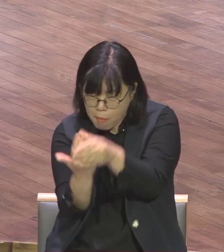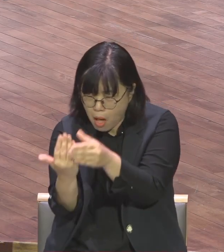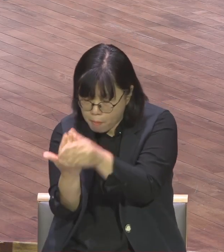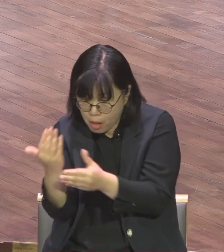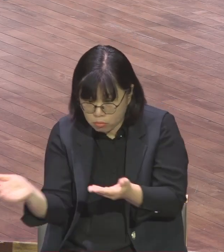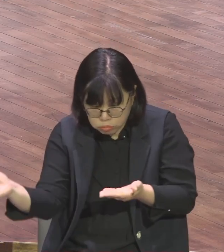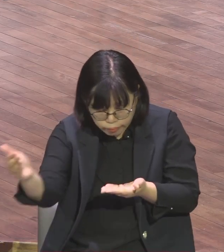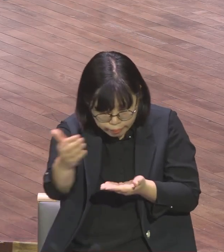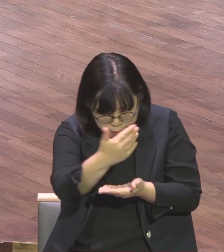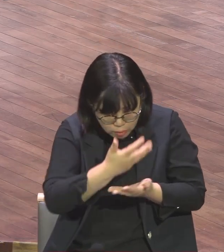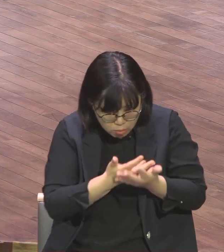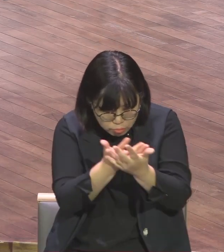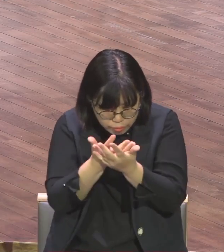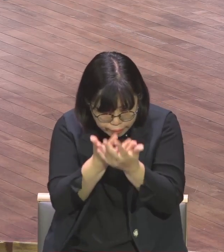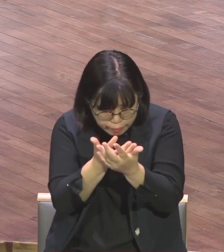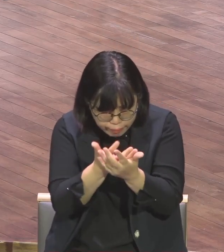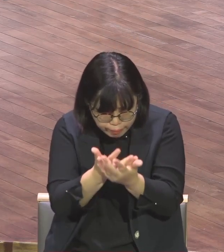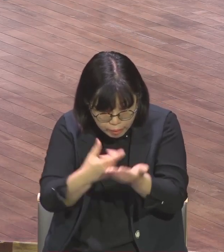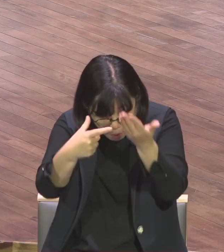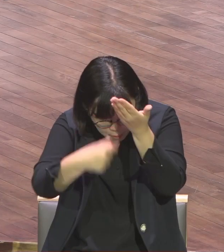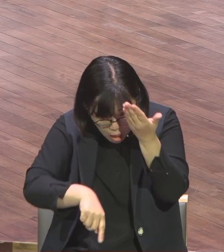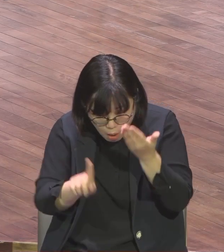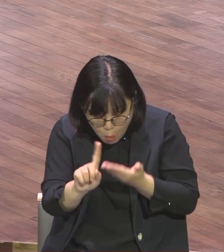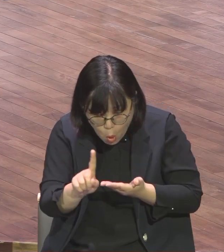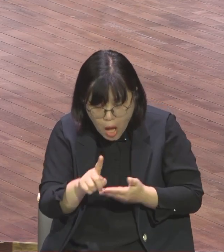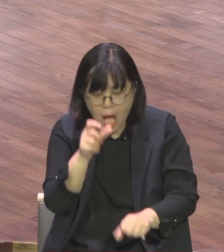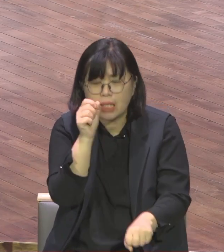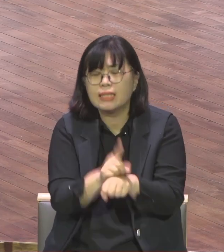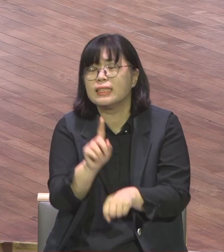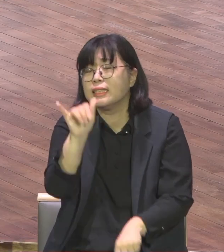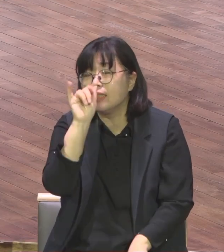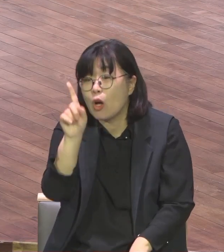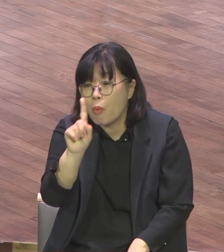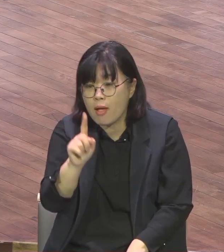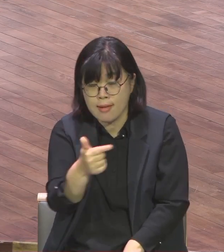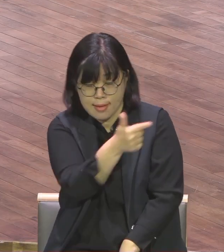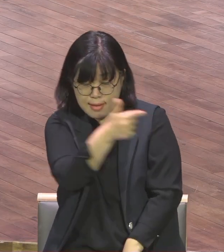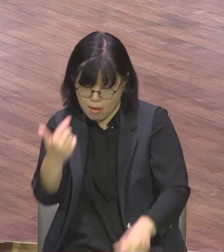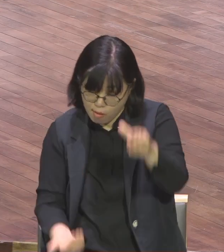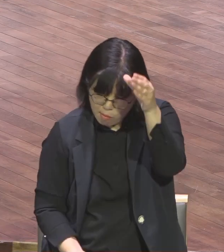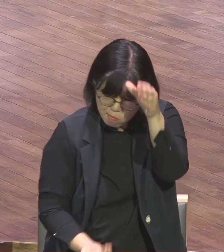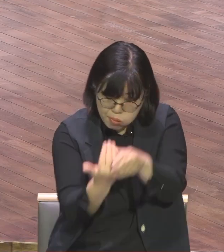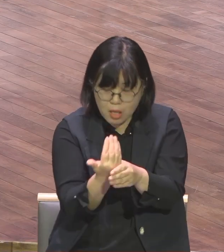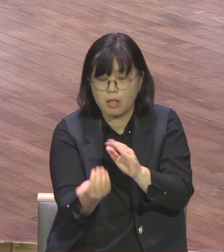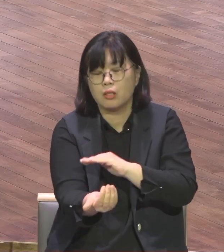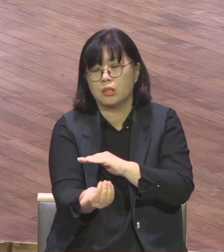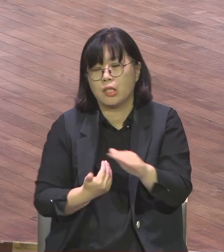수많은 경미한 사고와 이 징후들이 반드시 존재한다는 원리예요.